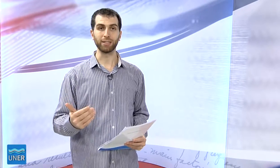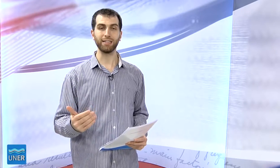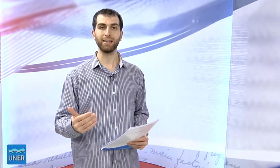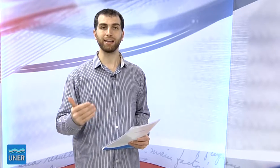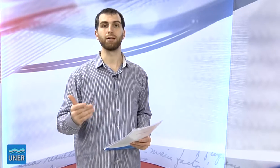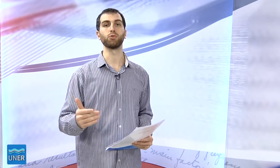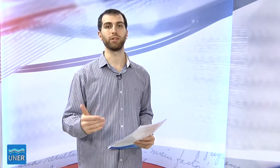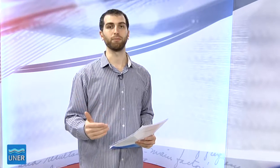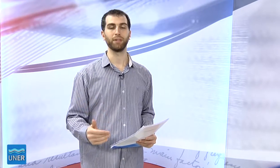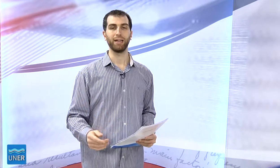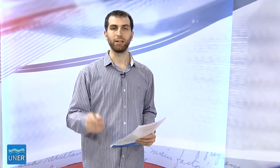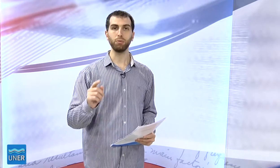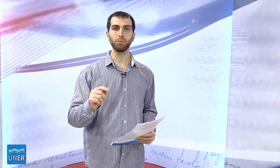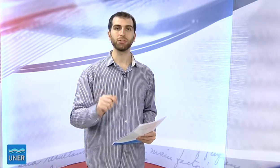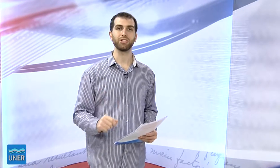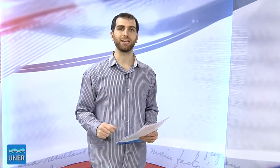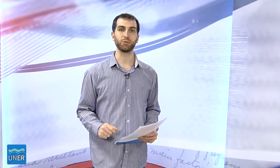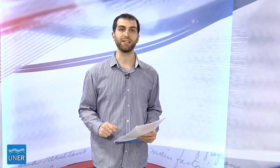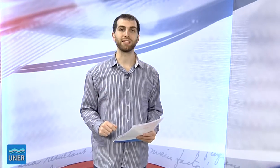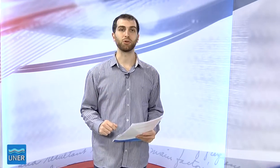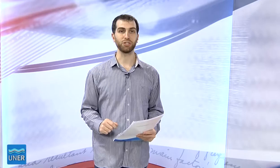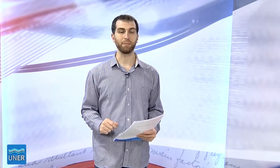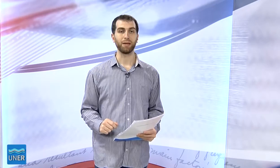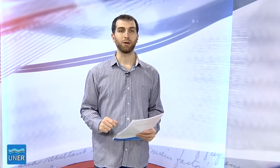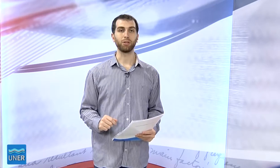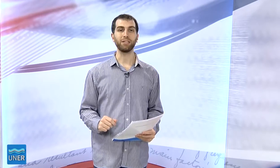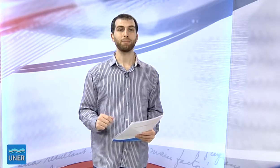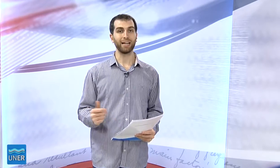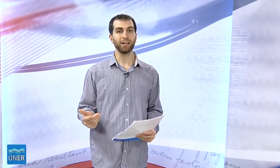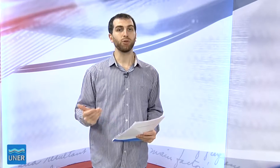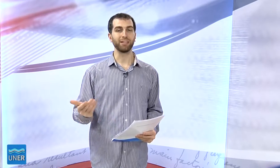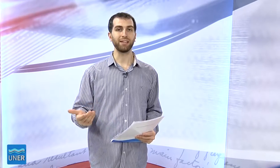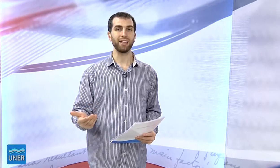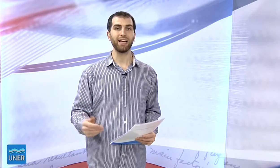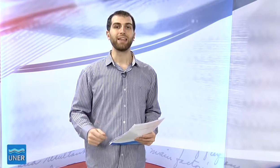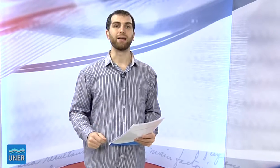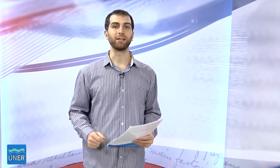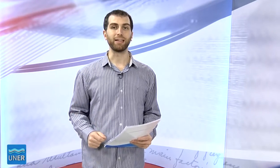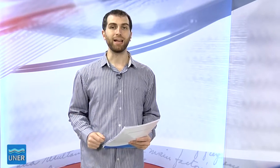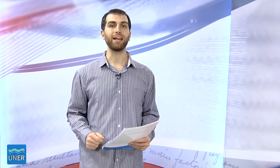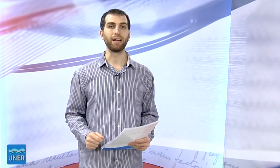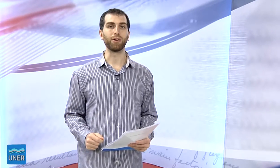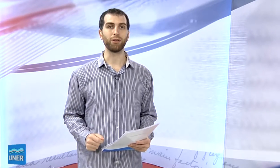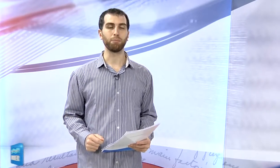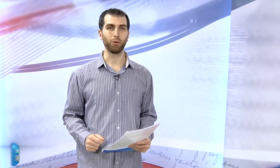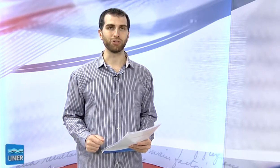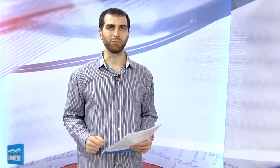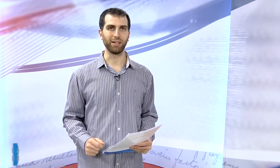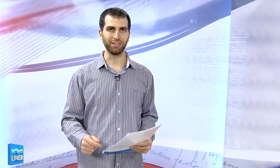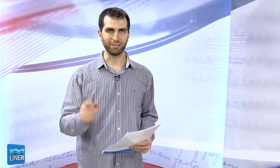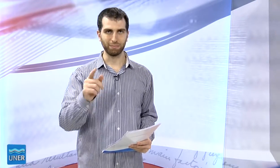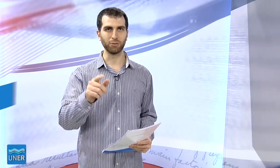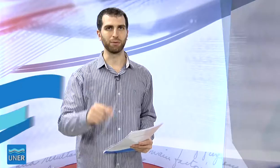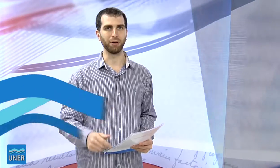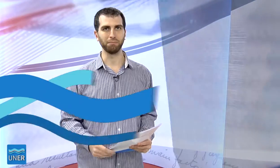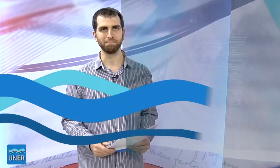que se presentan en el museo. Estuvimos allí en la ciudad de San José, justamente para el acto de entrega del material elaborado por los